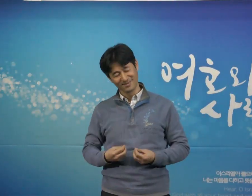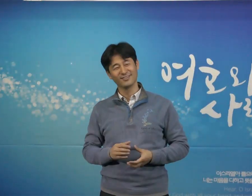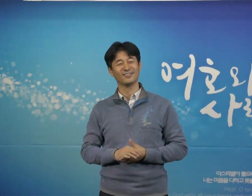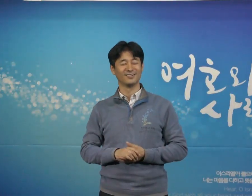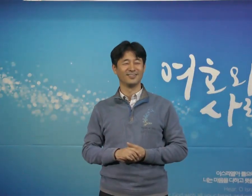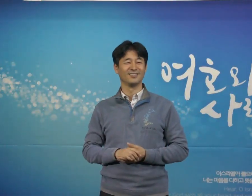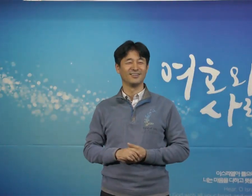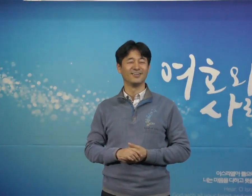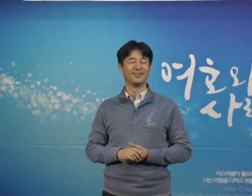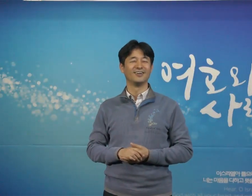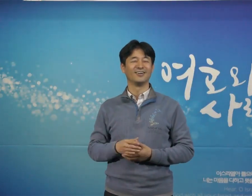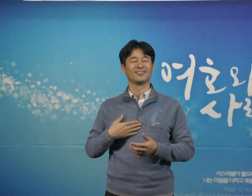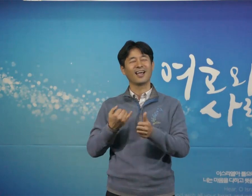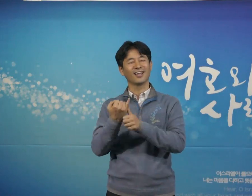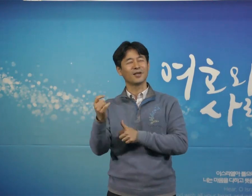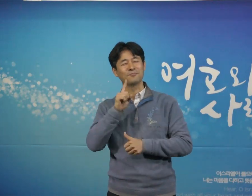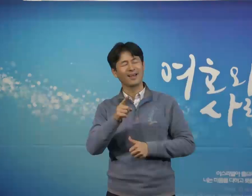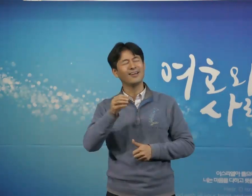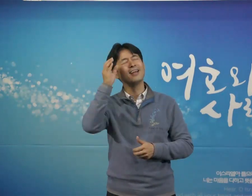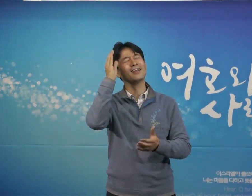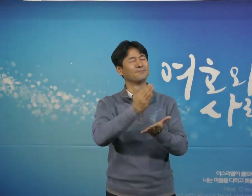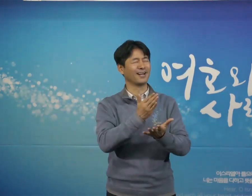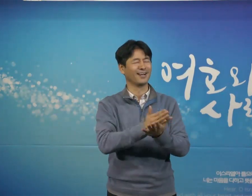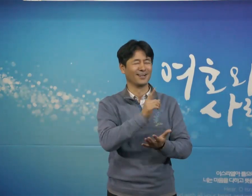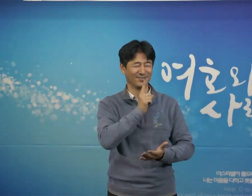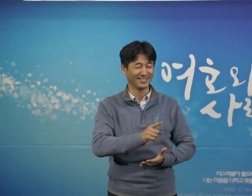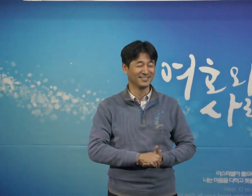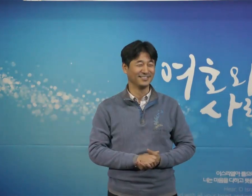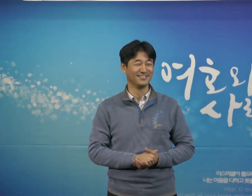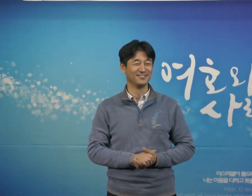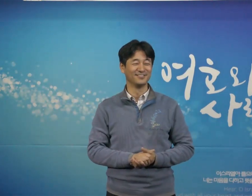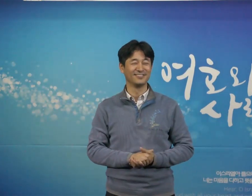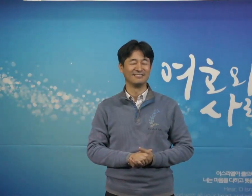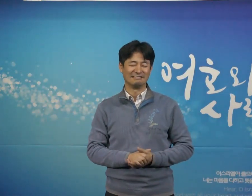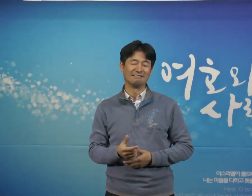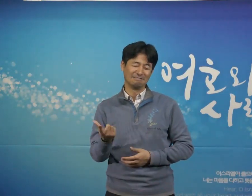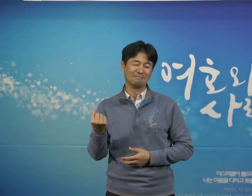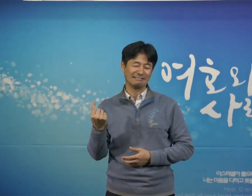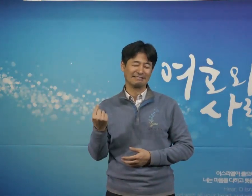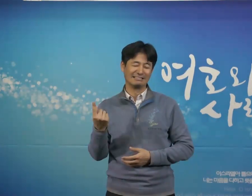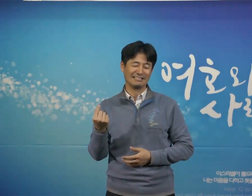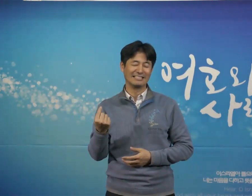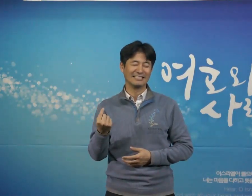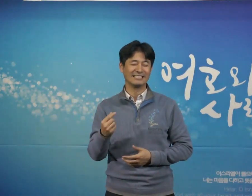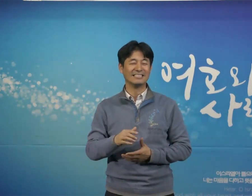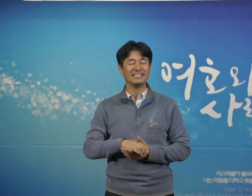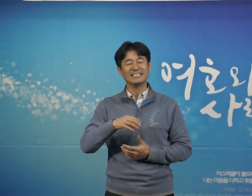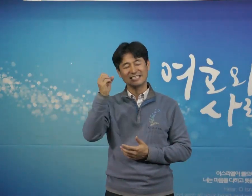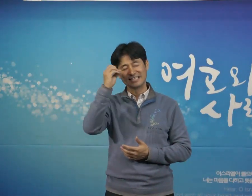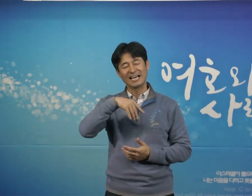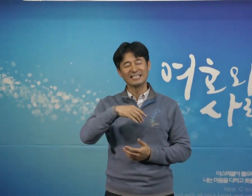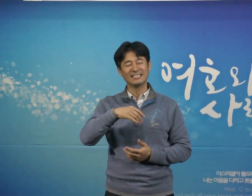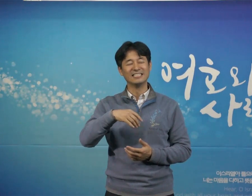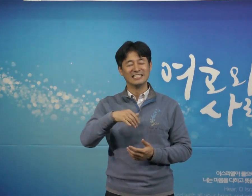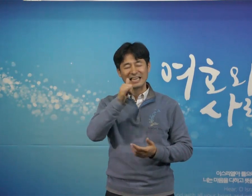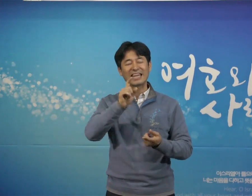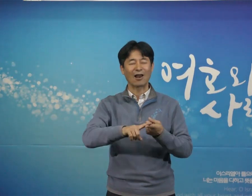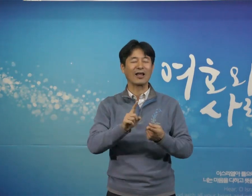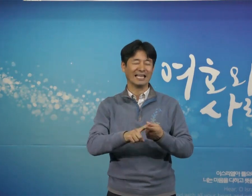사실 실망이 되죠. 제 아내의 말은 기대하지 마라. 그 말에 제가 그렇구나.